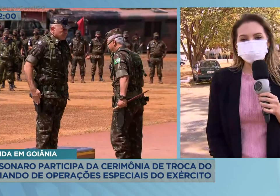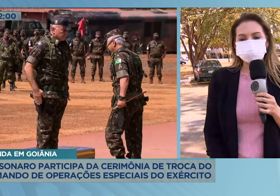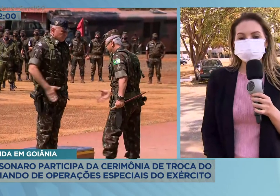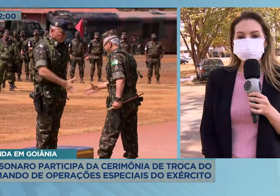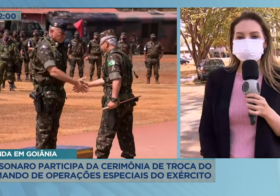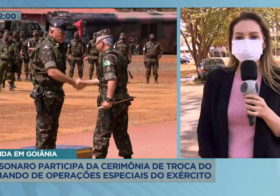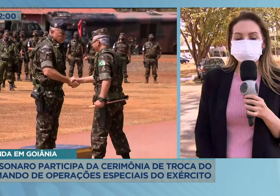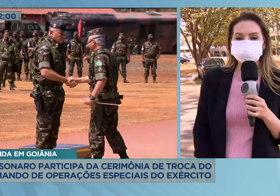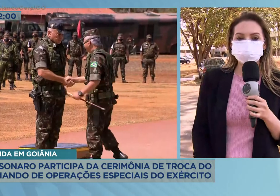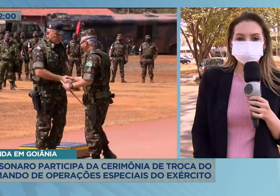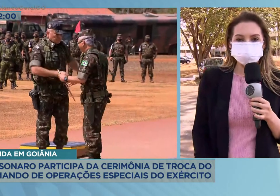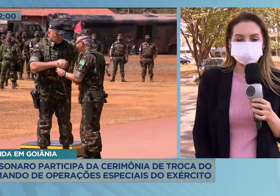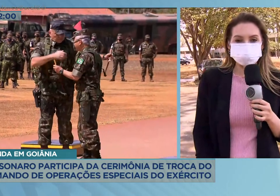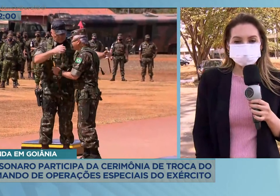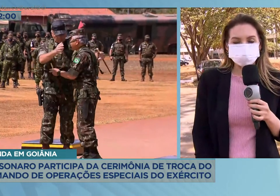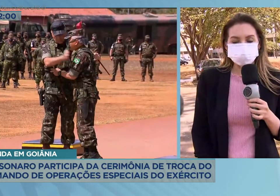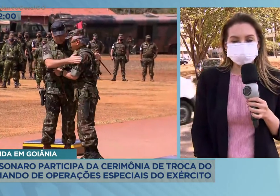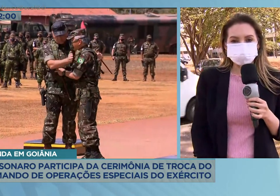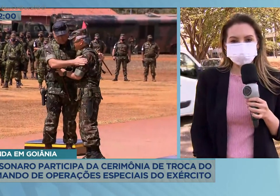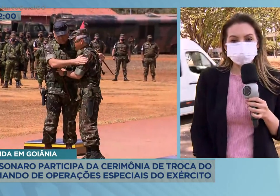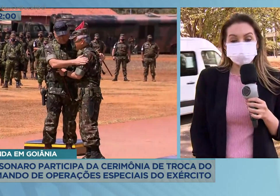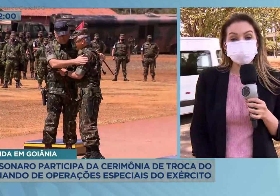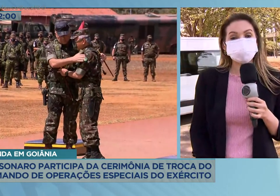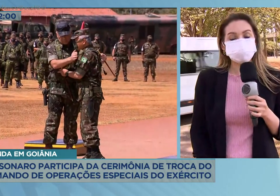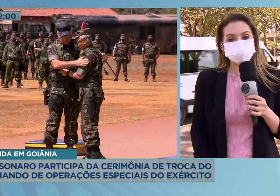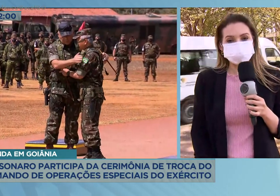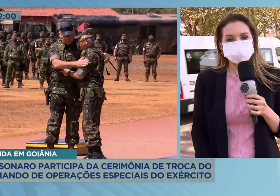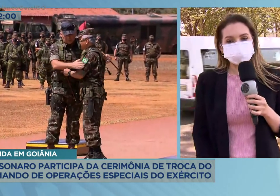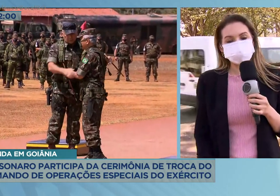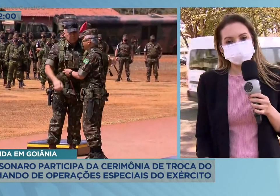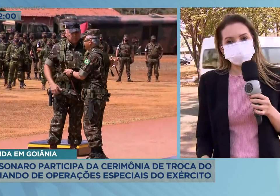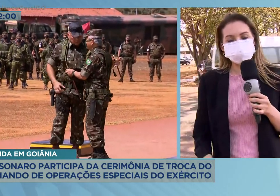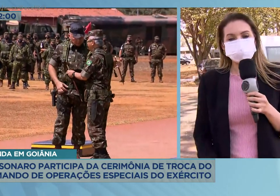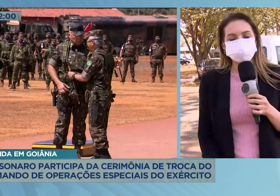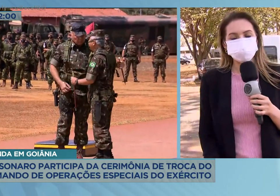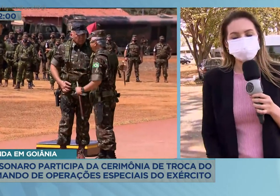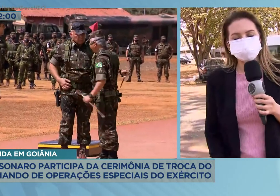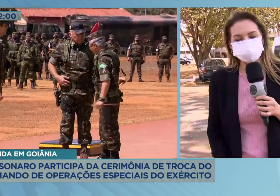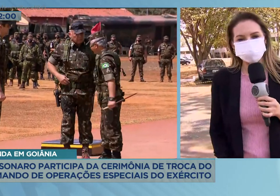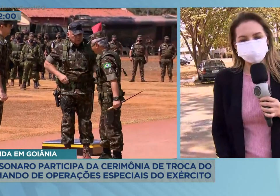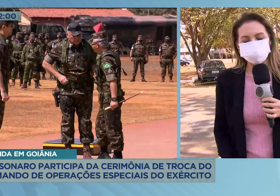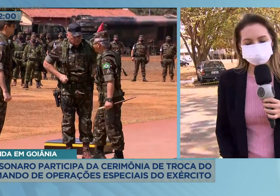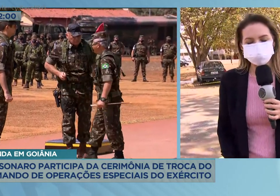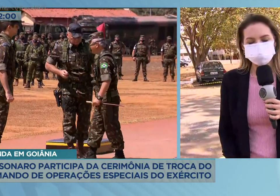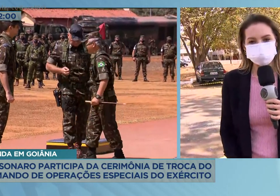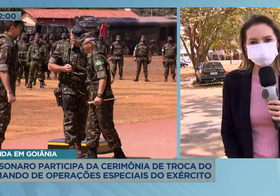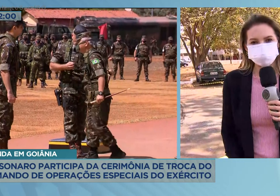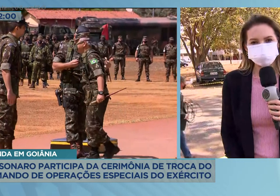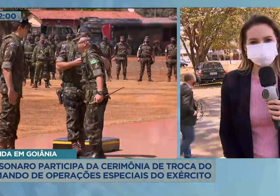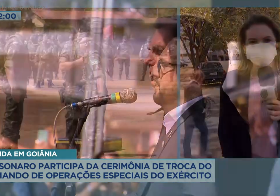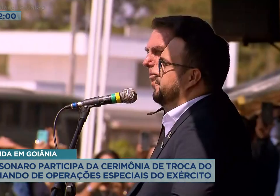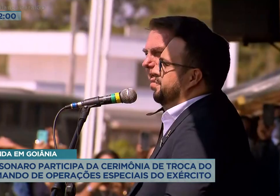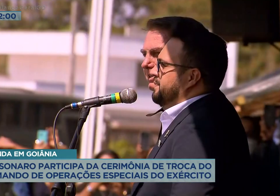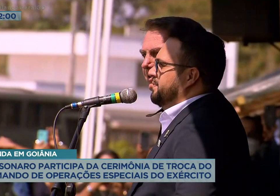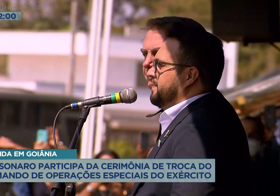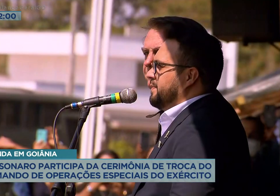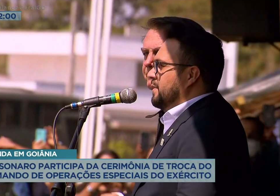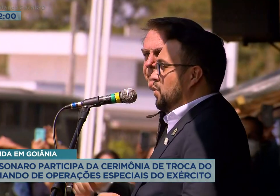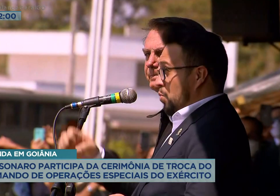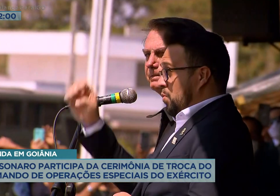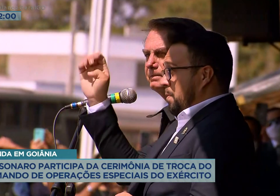os apoiadores dele aqui em Goiânia. E nós temos uma entrevista durante essa solenidade. Vamos acompanhar.